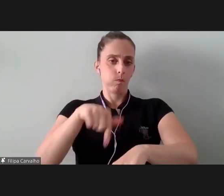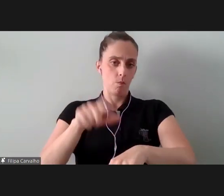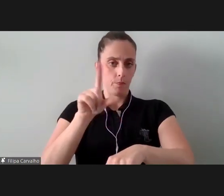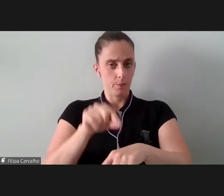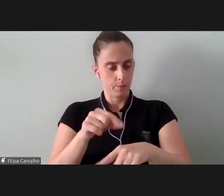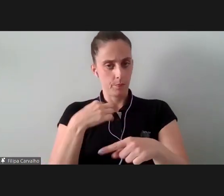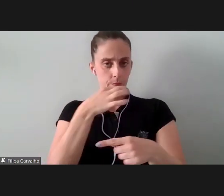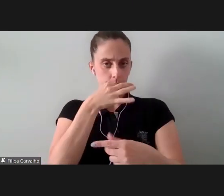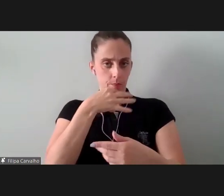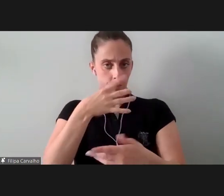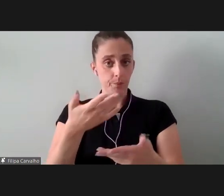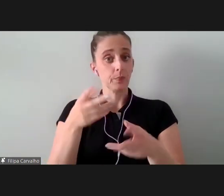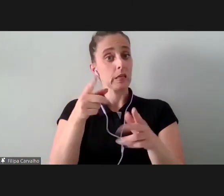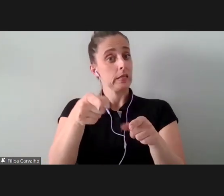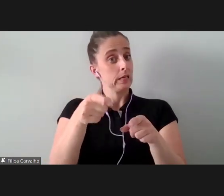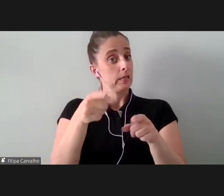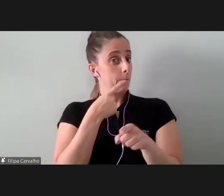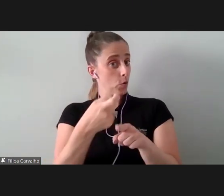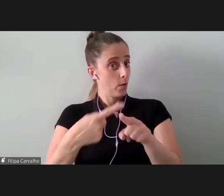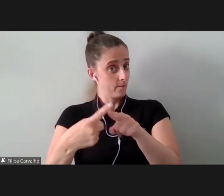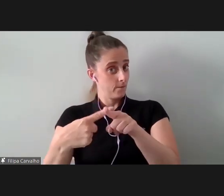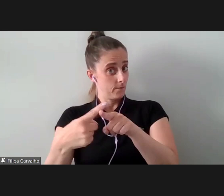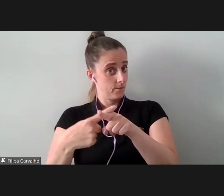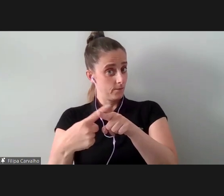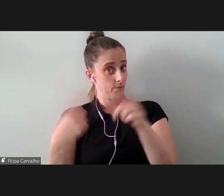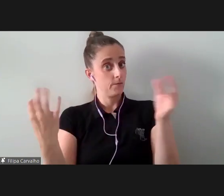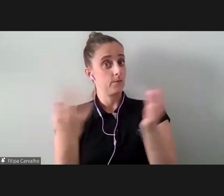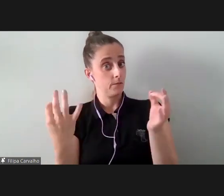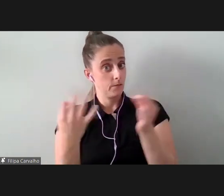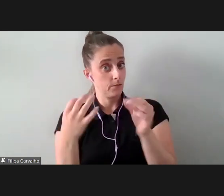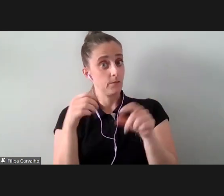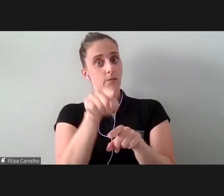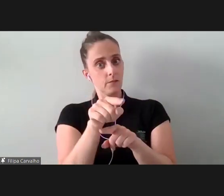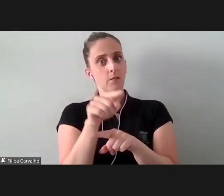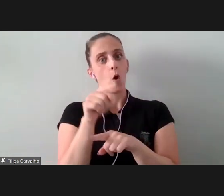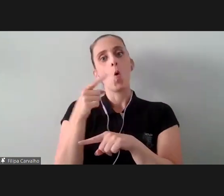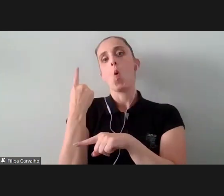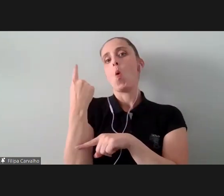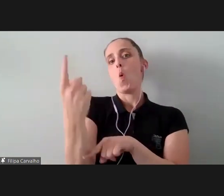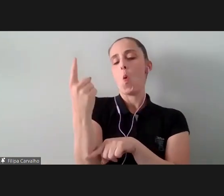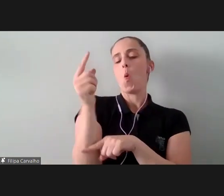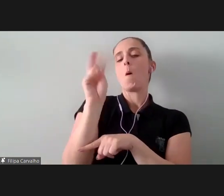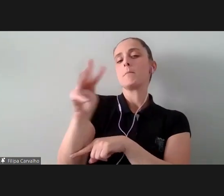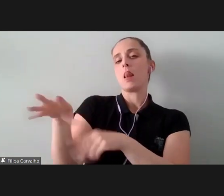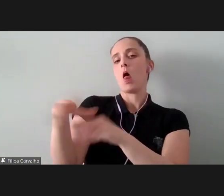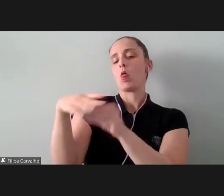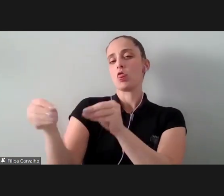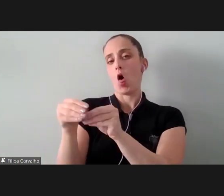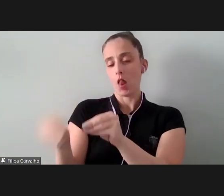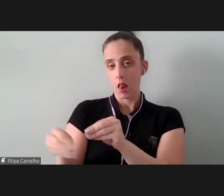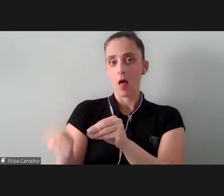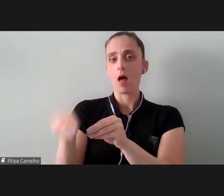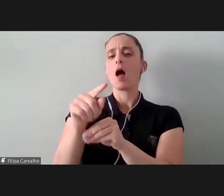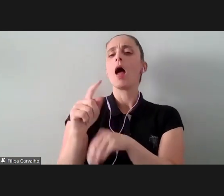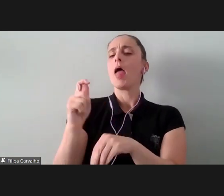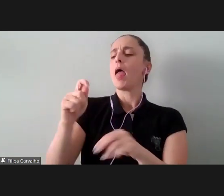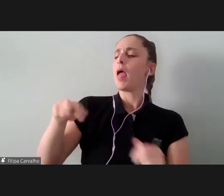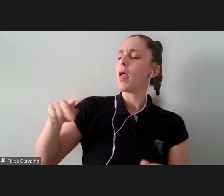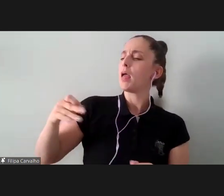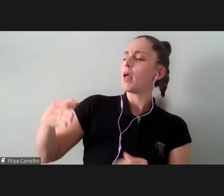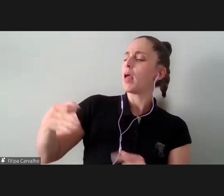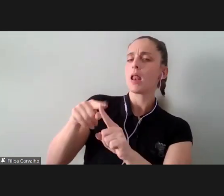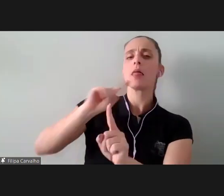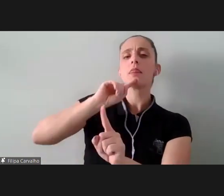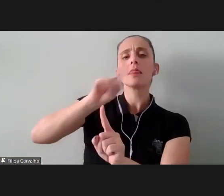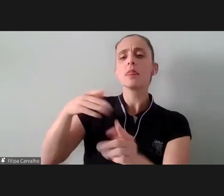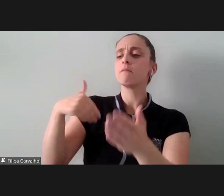faz é uma pergunta muito interessante, como eu gosto de dizer, a pergunta de US$ 1 milhão. Qual é o papel da INAP na questão da